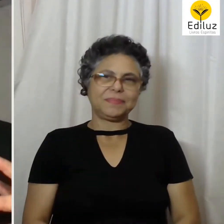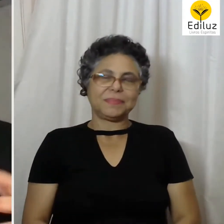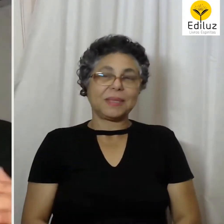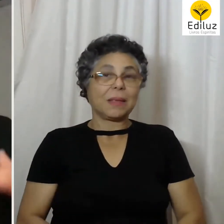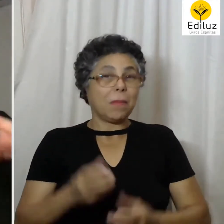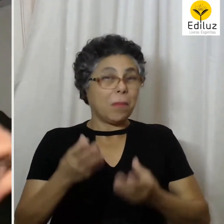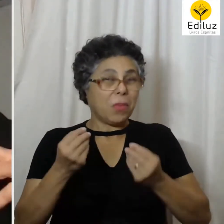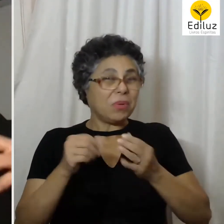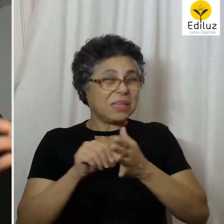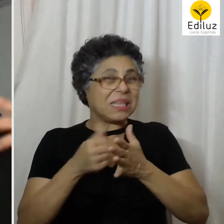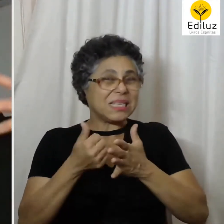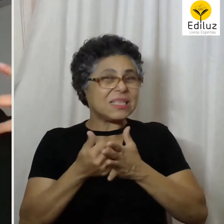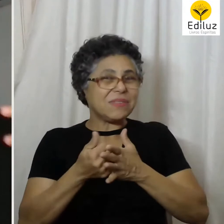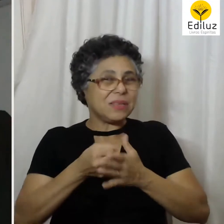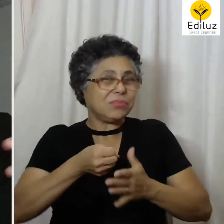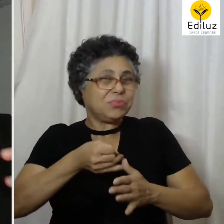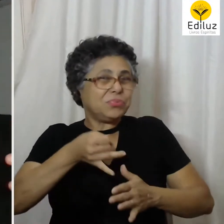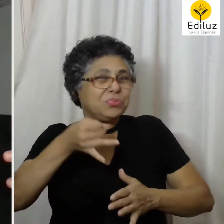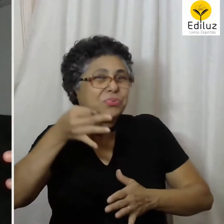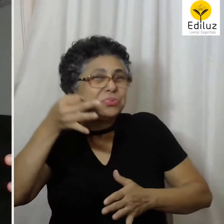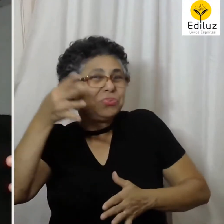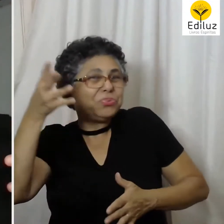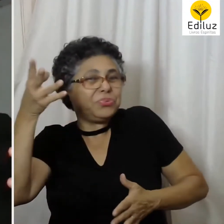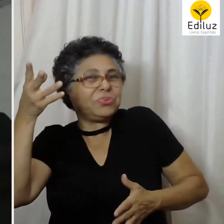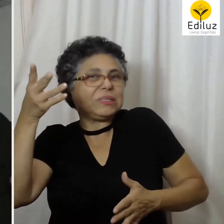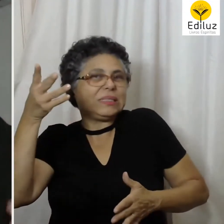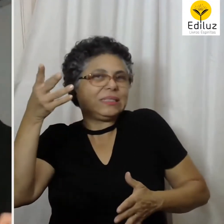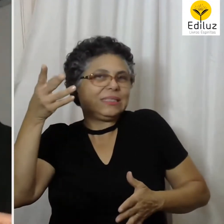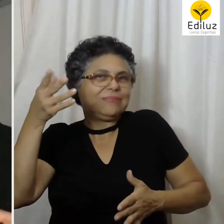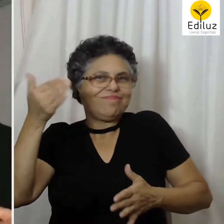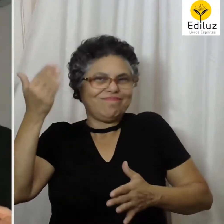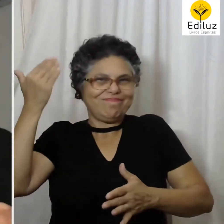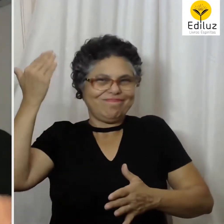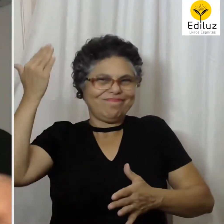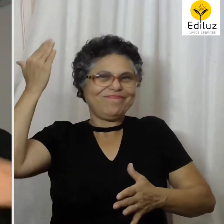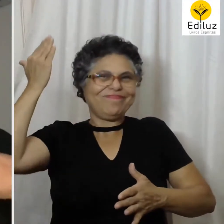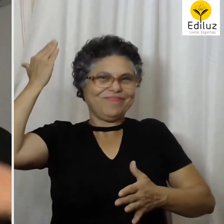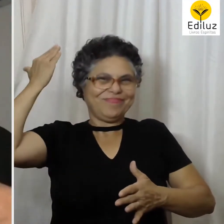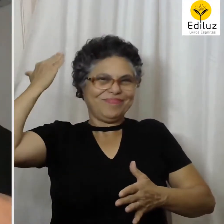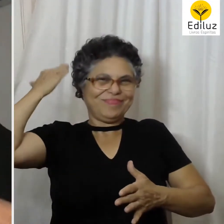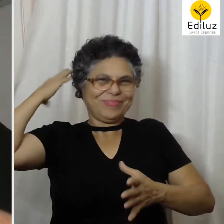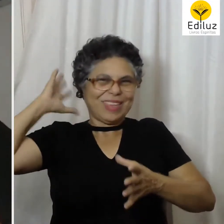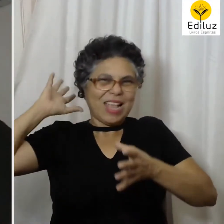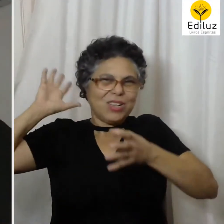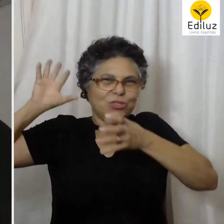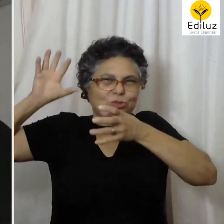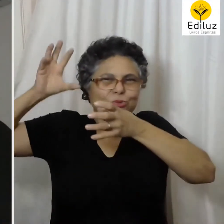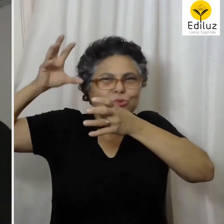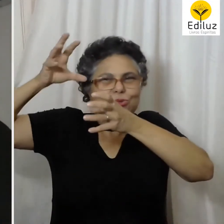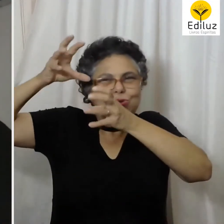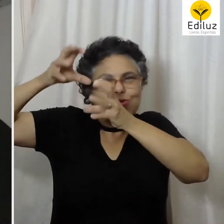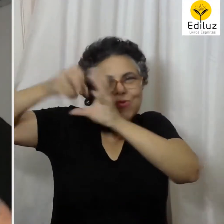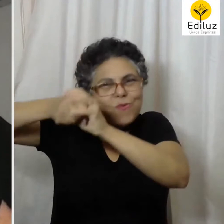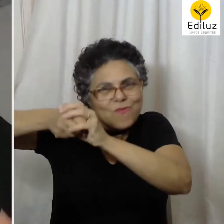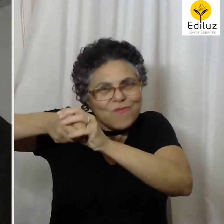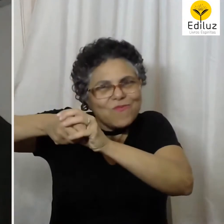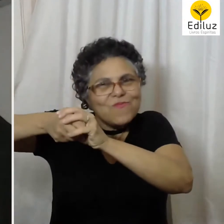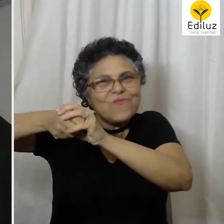muitas vezes são diversas causas que se redundam